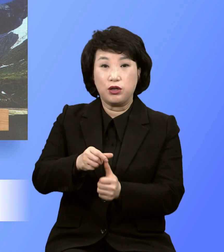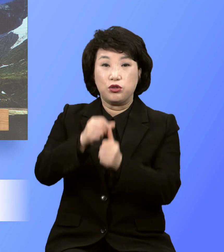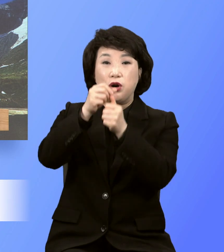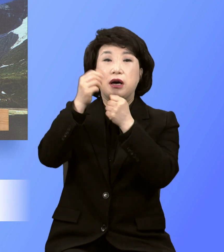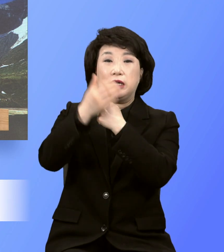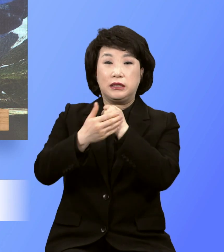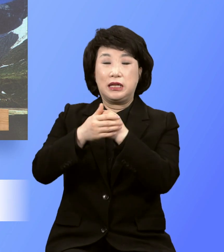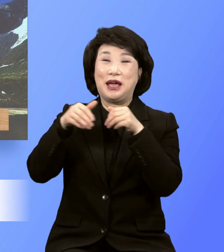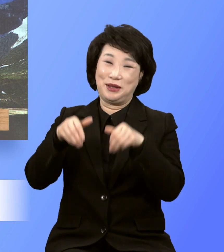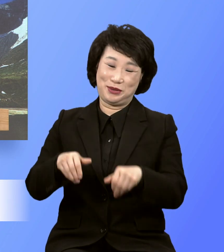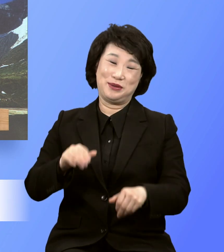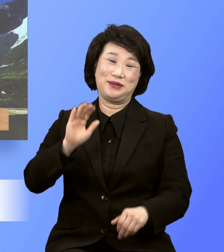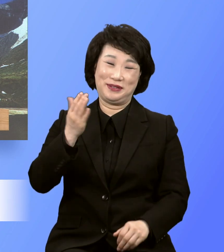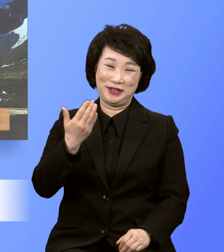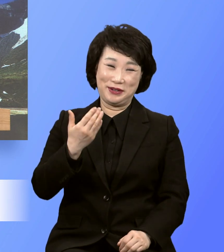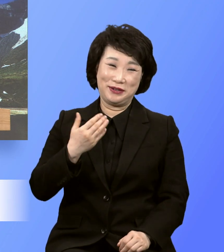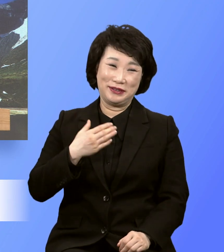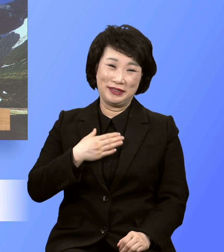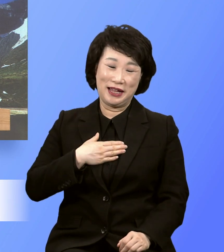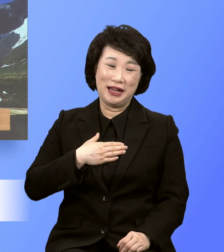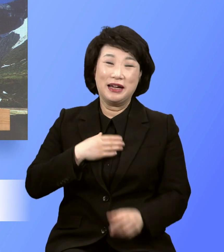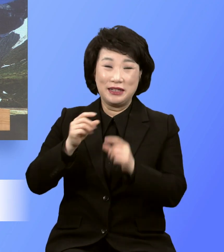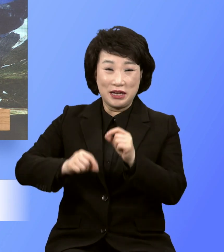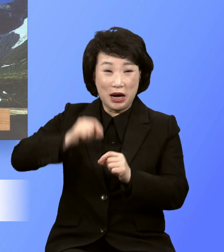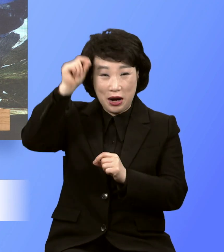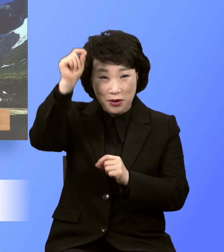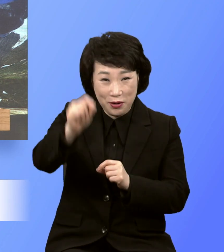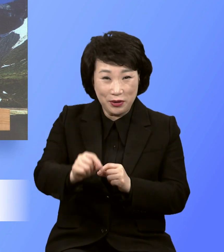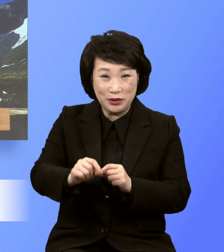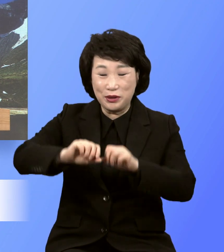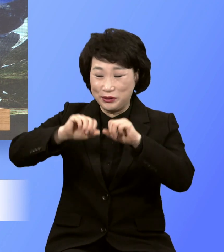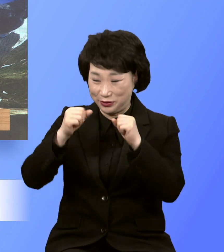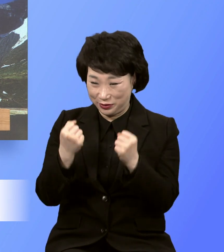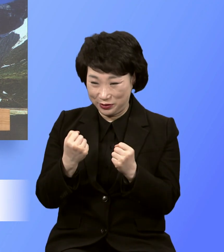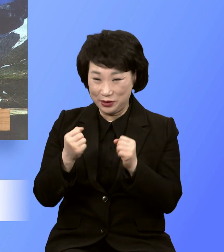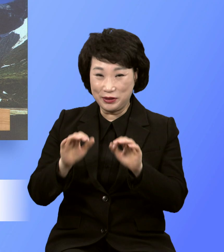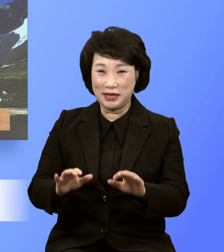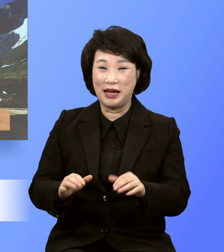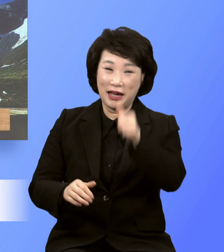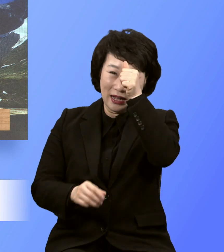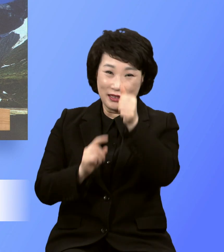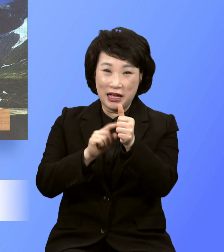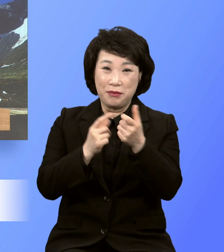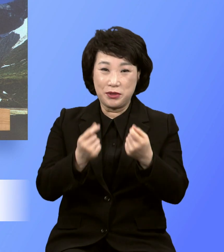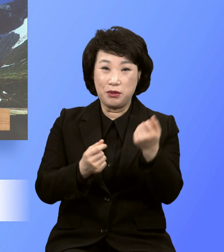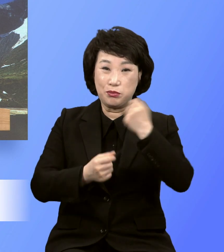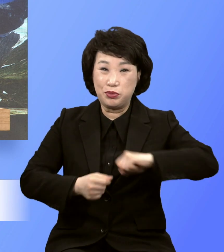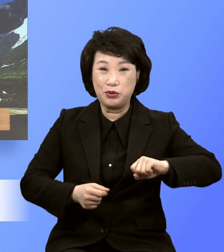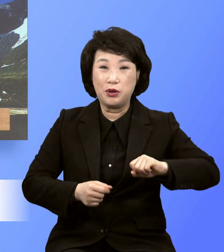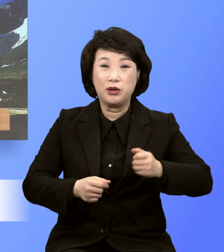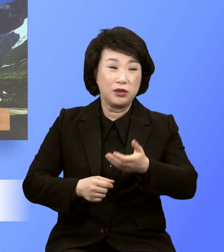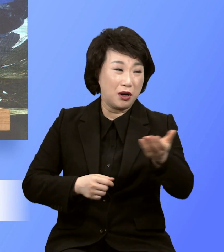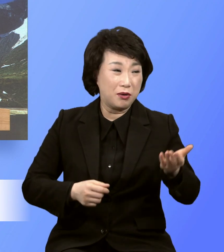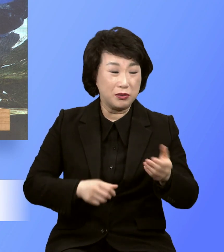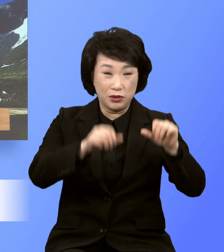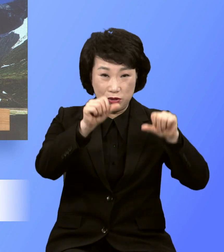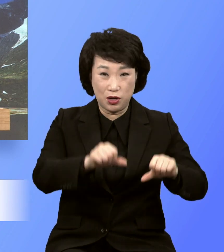구원의 은혜의 노예로 영원토록 순종하며 아담과 같이